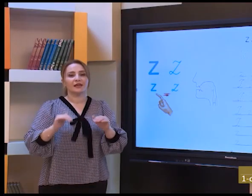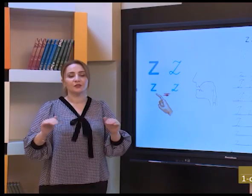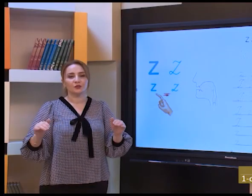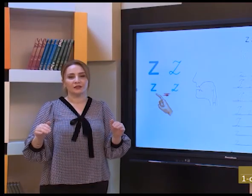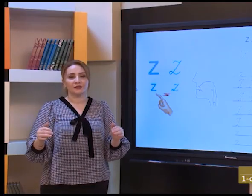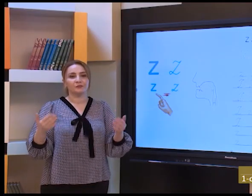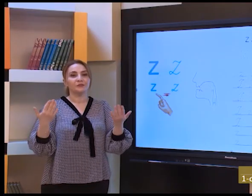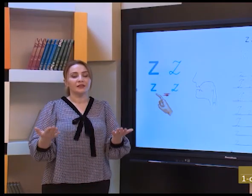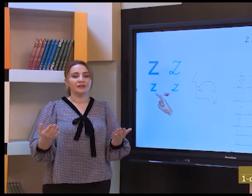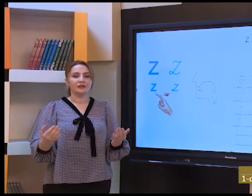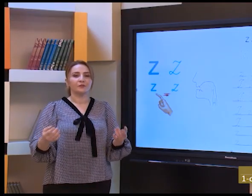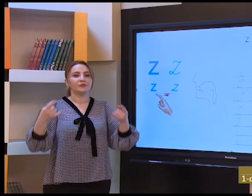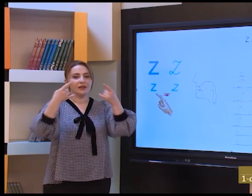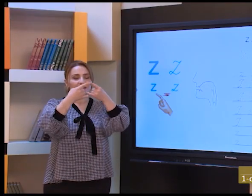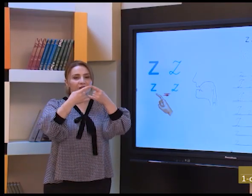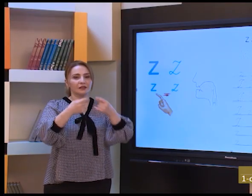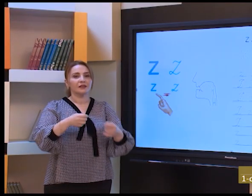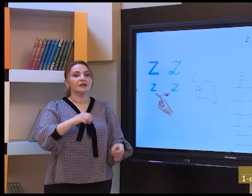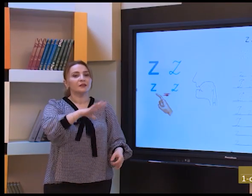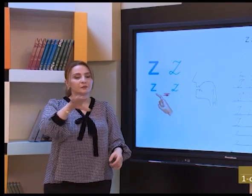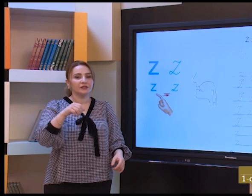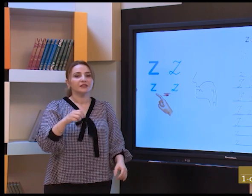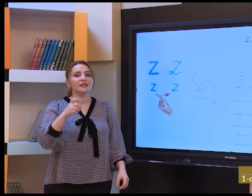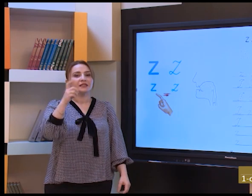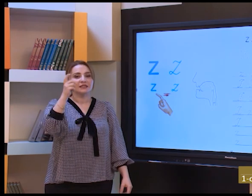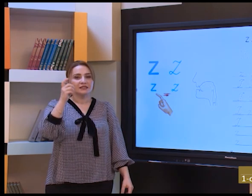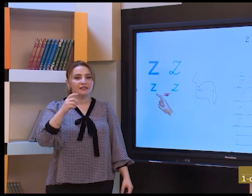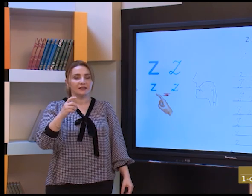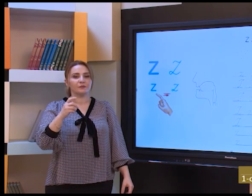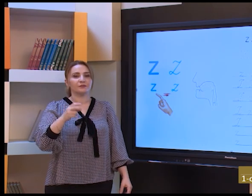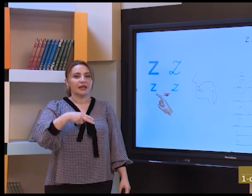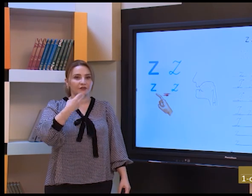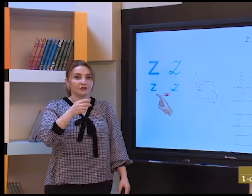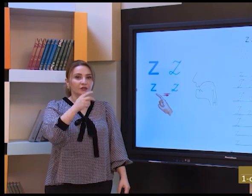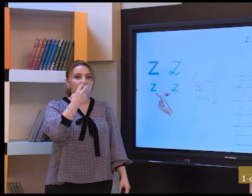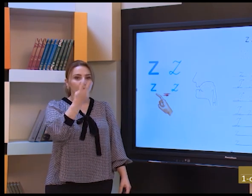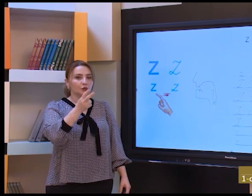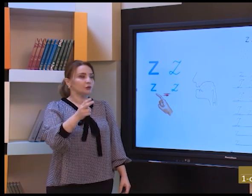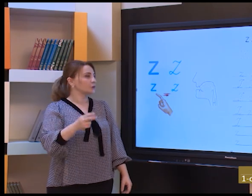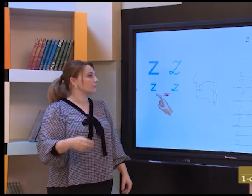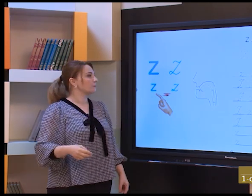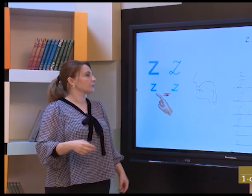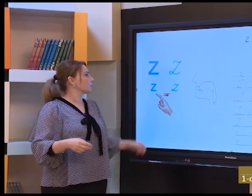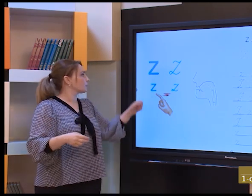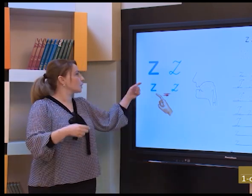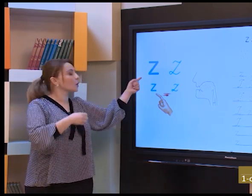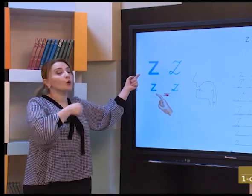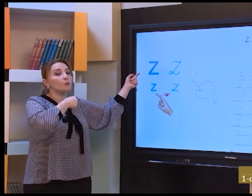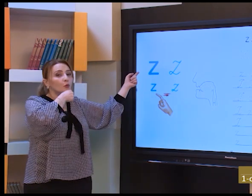Əziz uşaqlar, indi ekranda biz Z hərfini görürük.